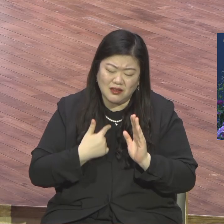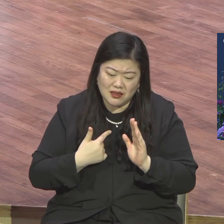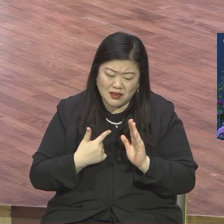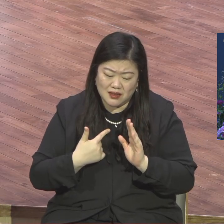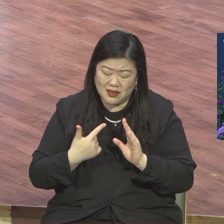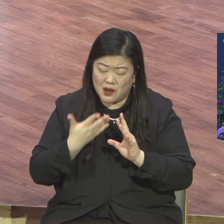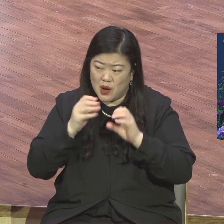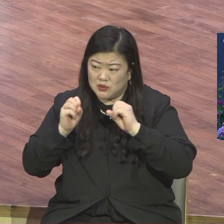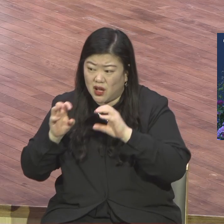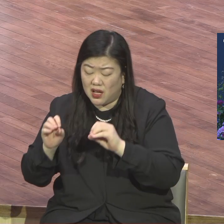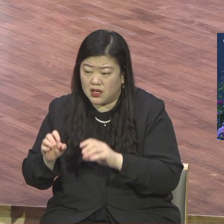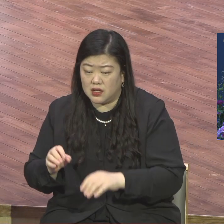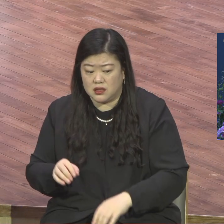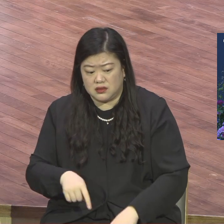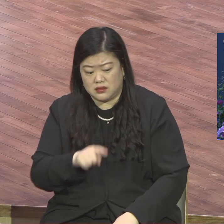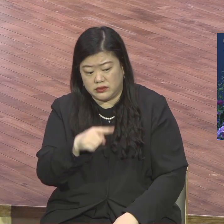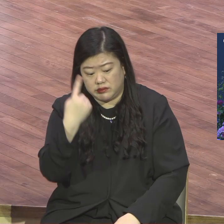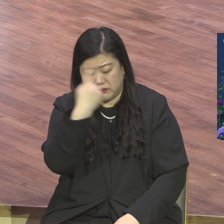그래서